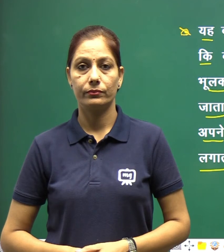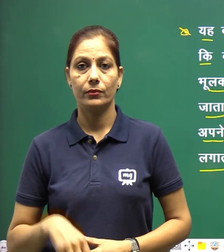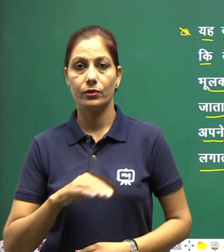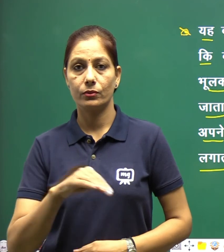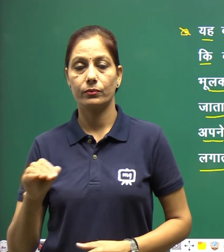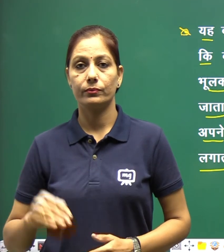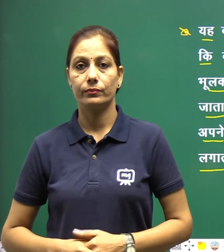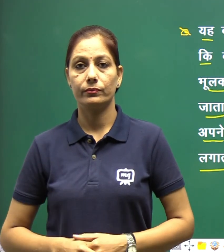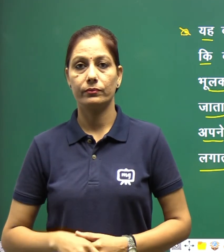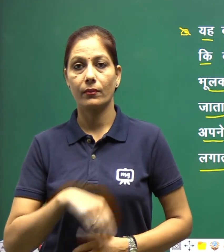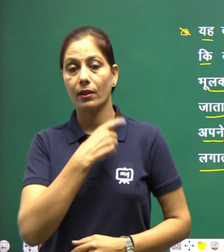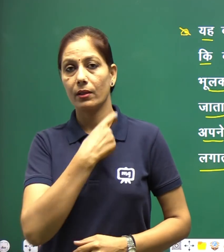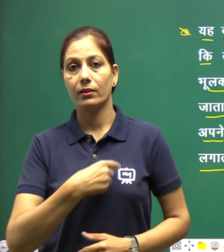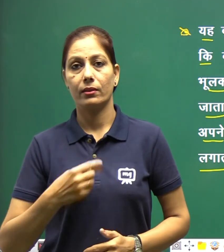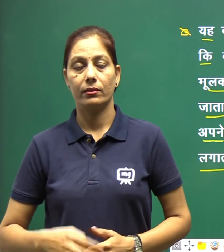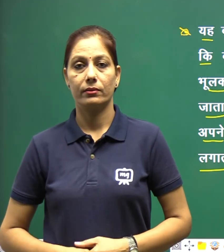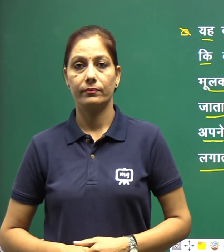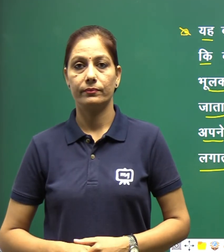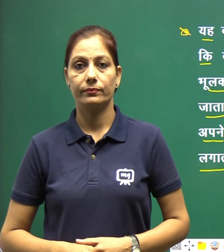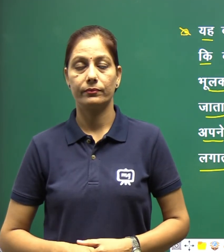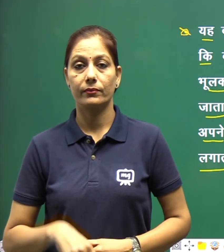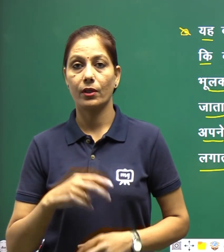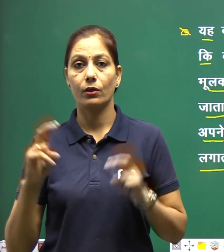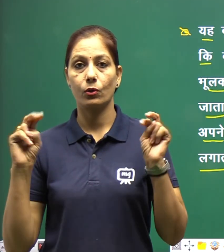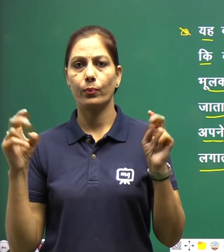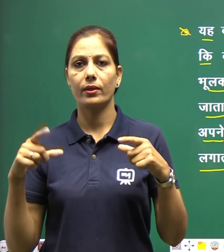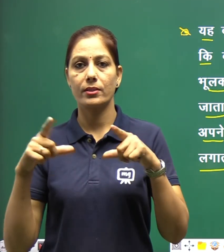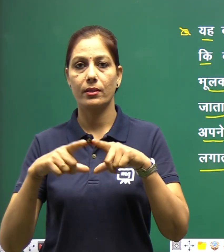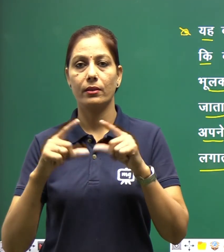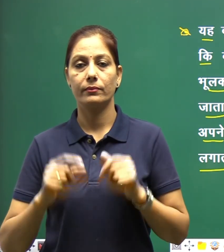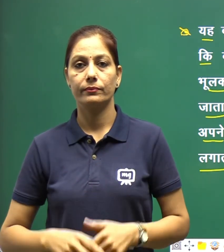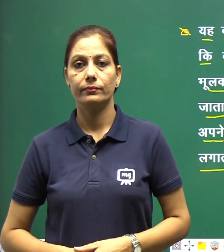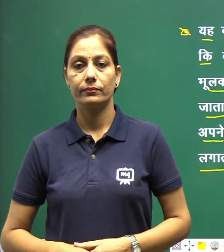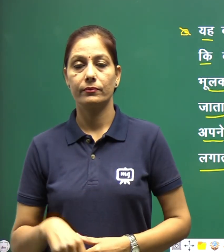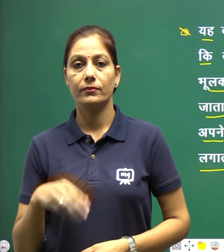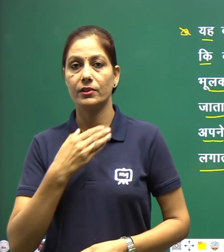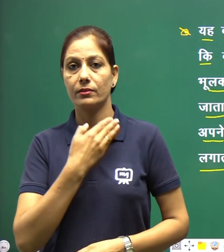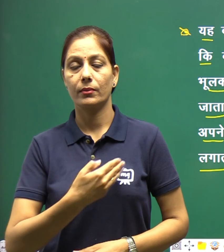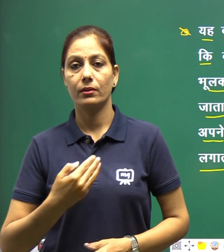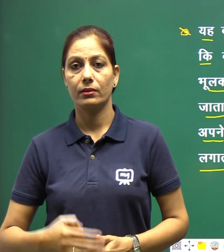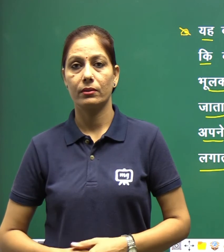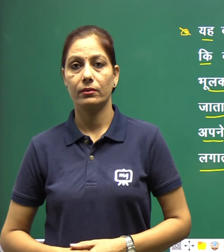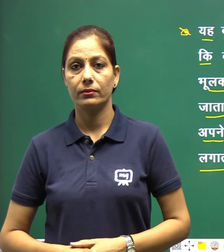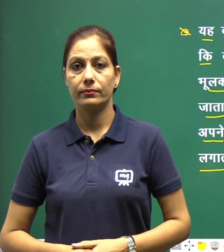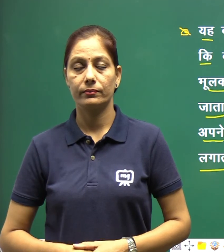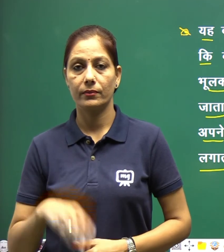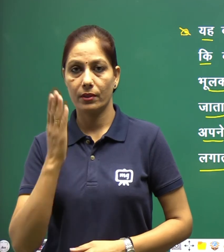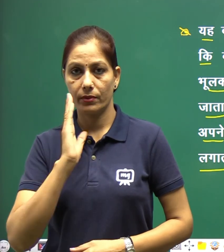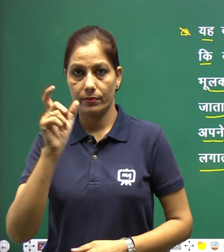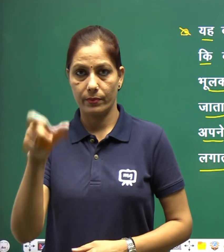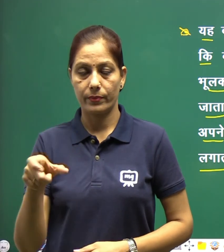बच्चों, ये था इस अध्याय का सार, जिसमें कवि